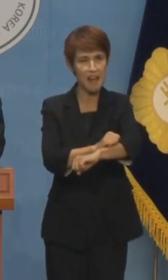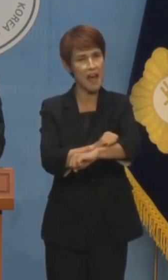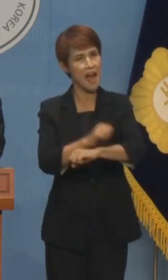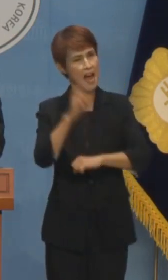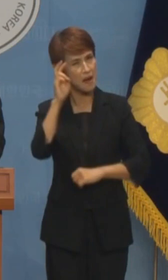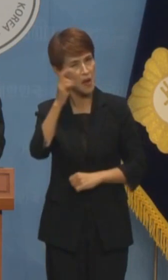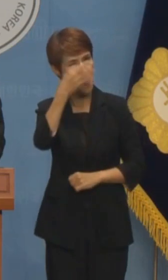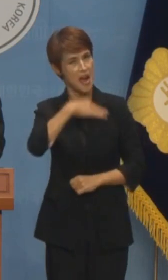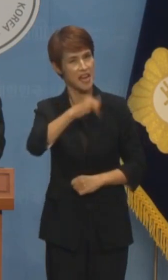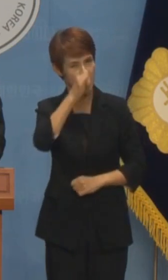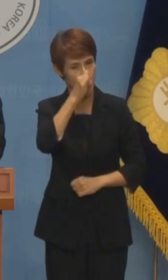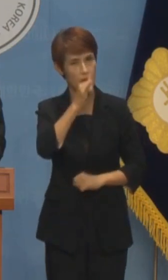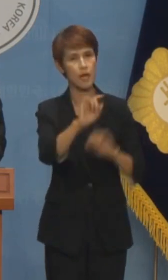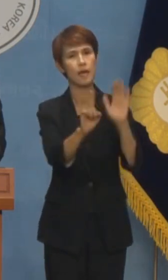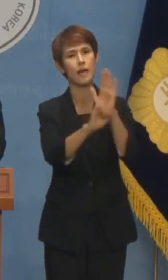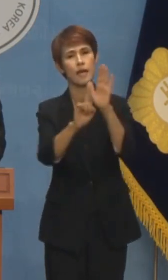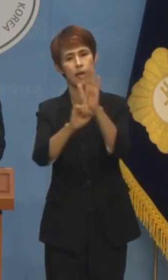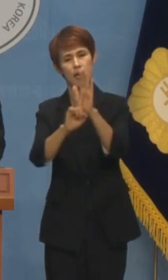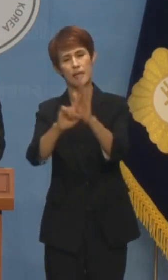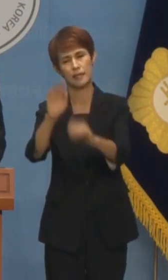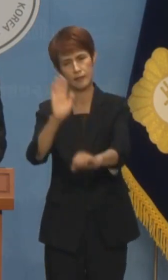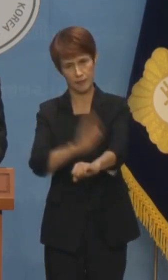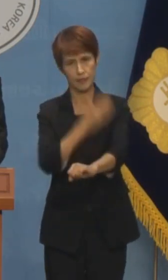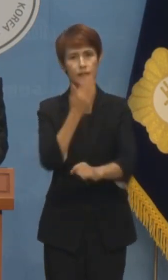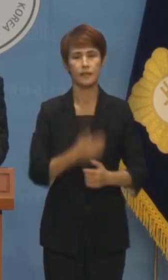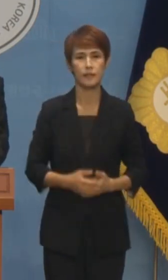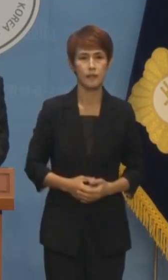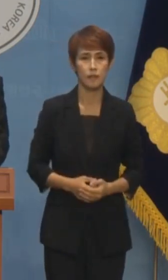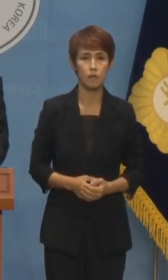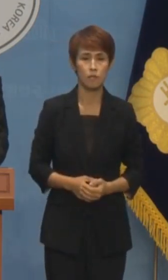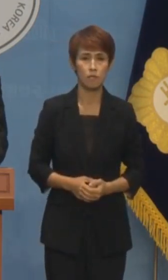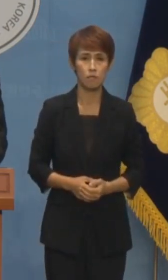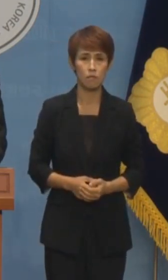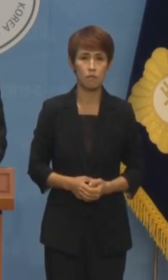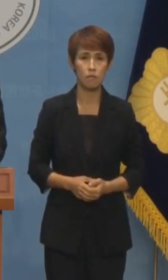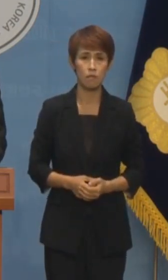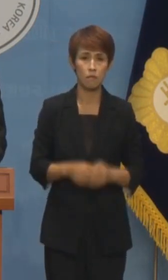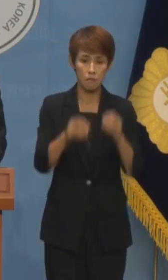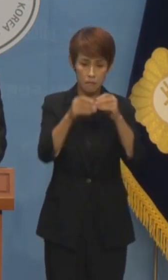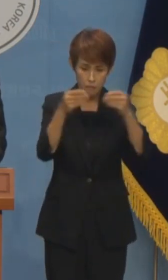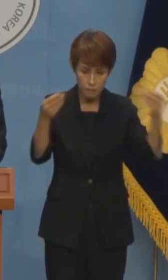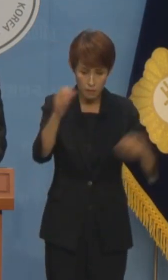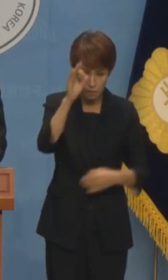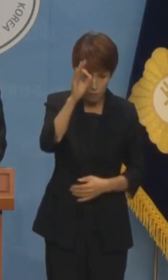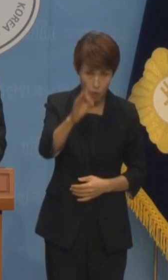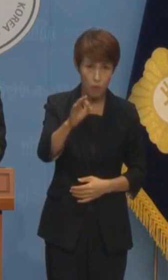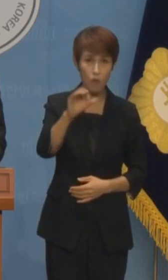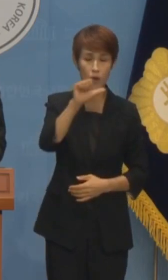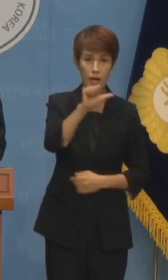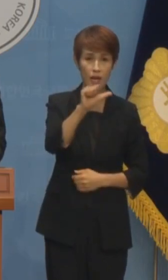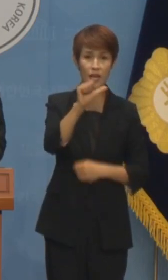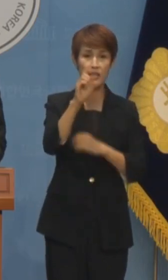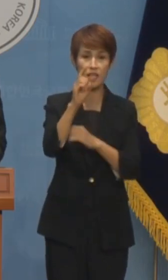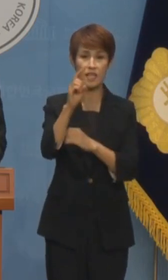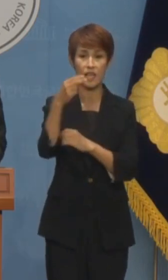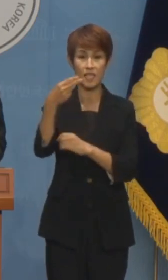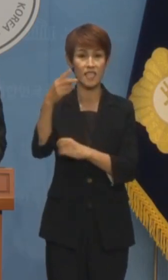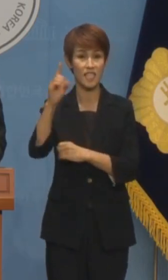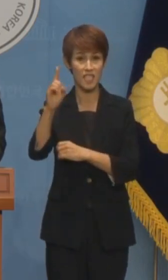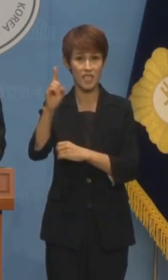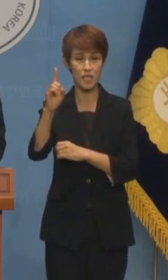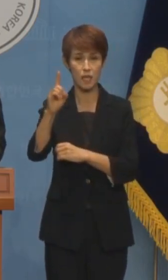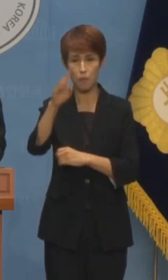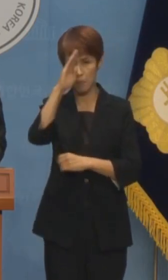효과가 있다고 알려지기 때문입니다. 그러나 실제로 ADHD의 정확한 발병 원인은